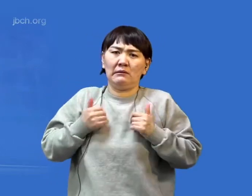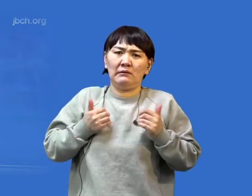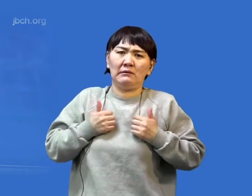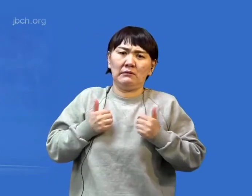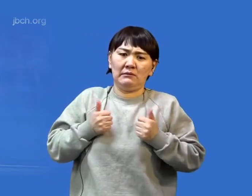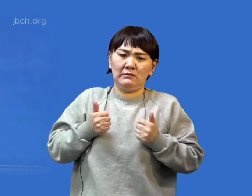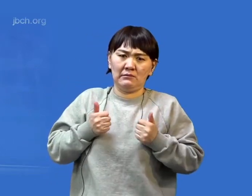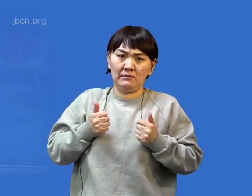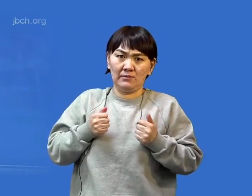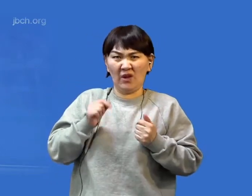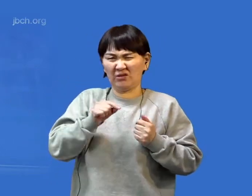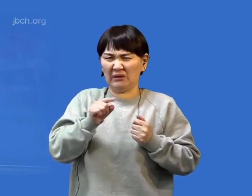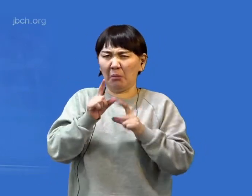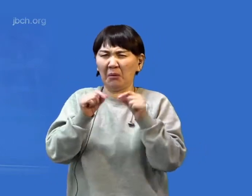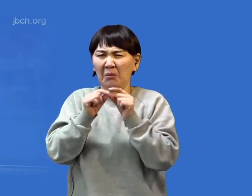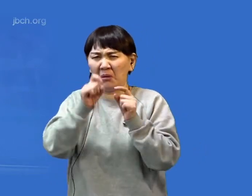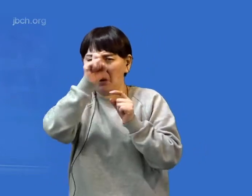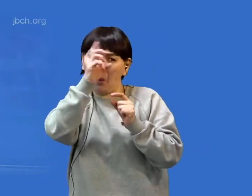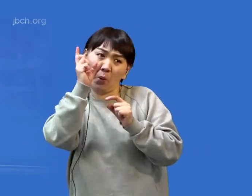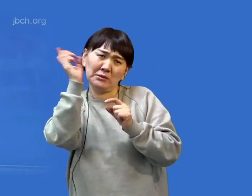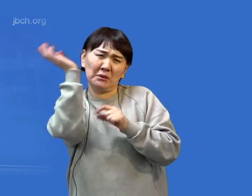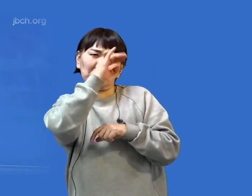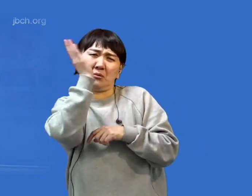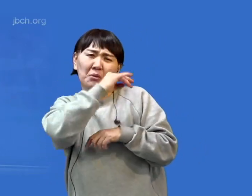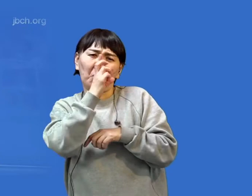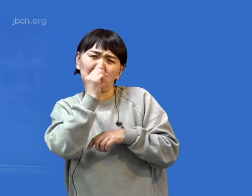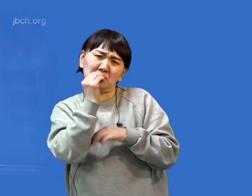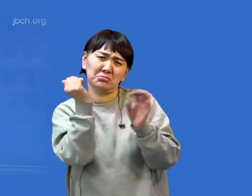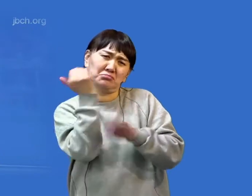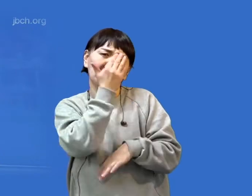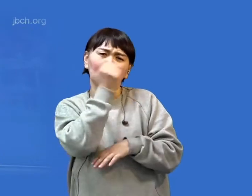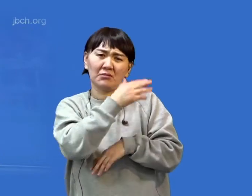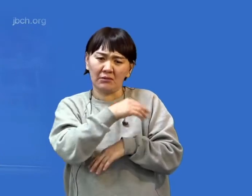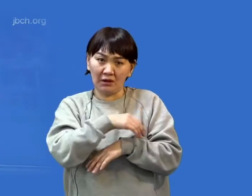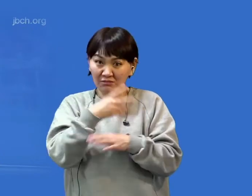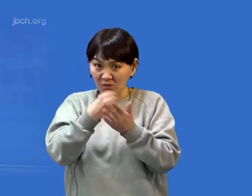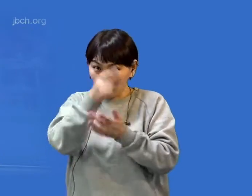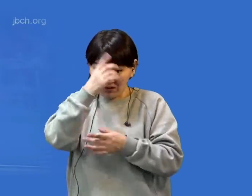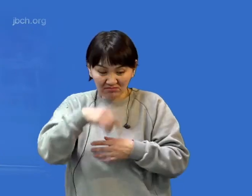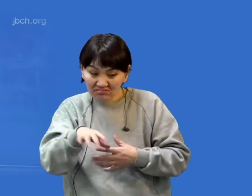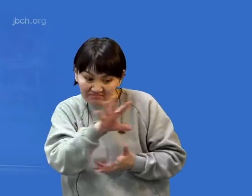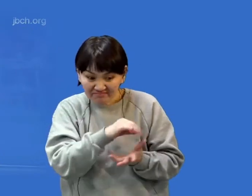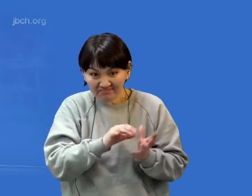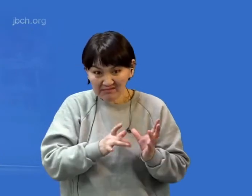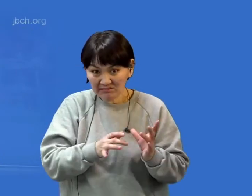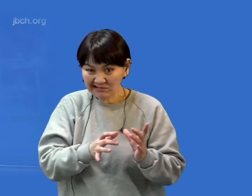Одоо ч ихсэн хамаагүй Египт рүү бодцгаая. Бурхан биднийг бүгднгийн алах гэж